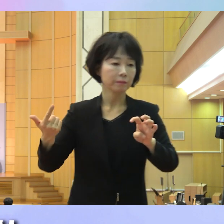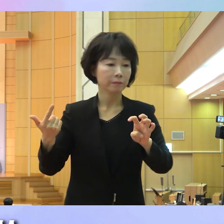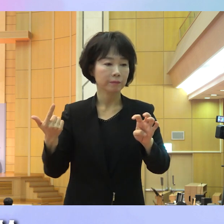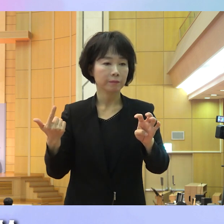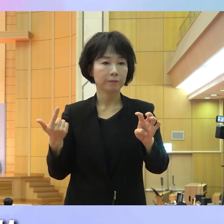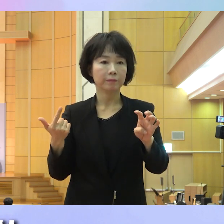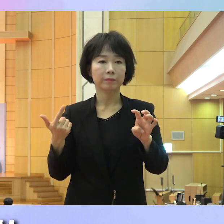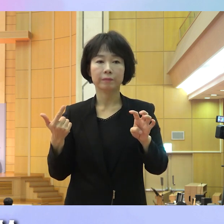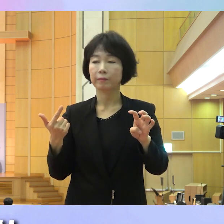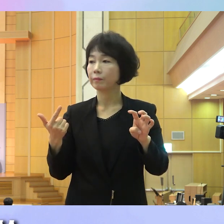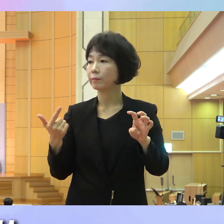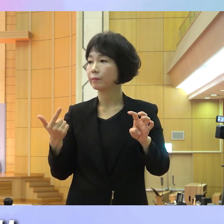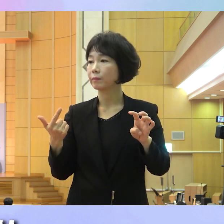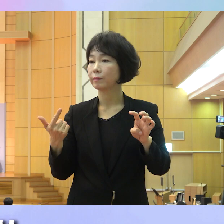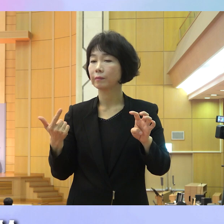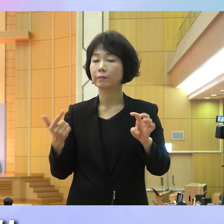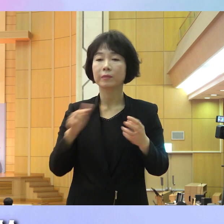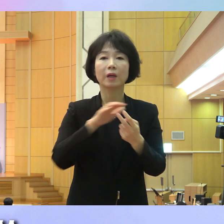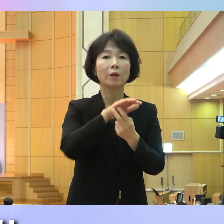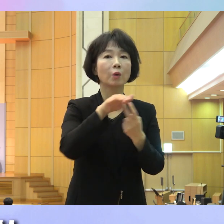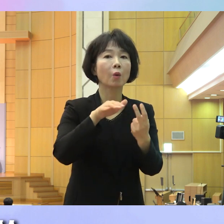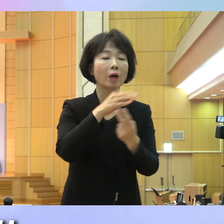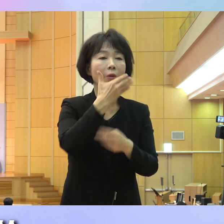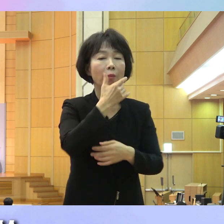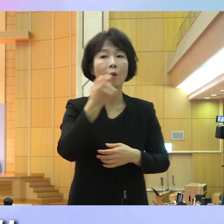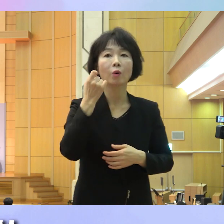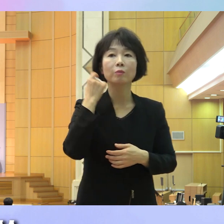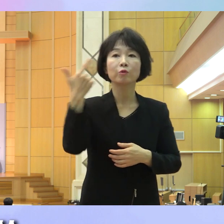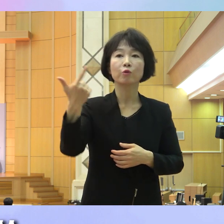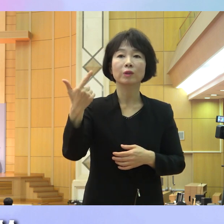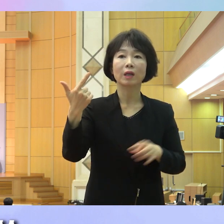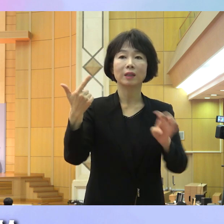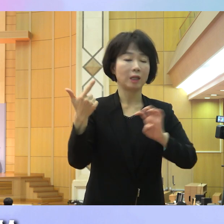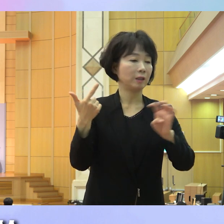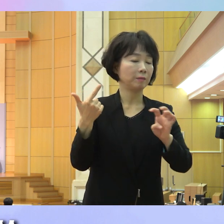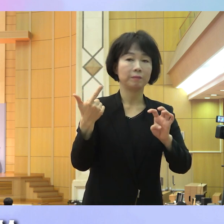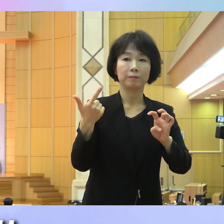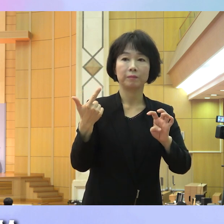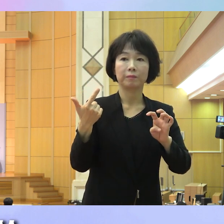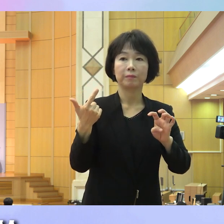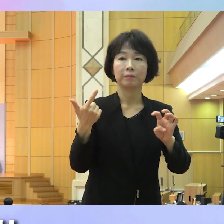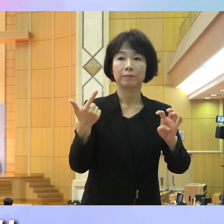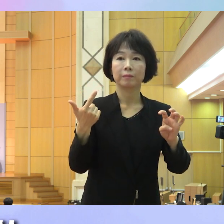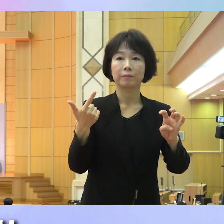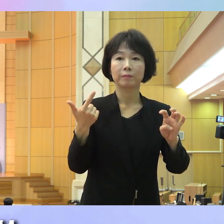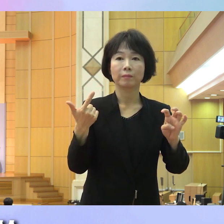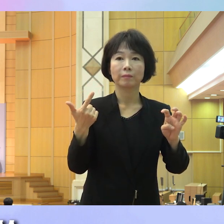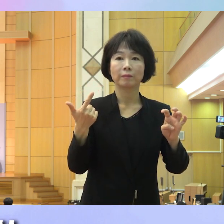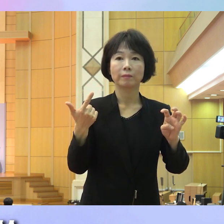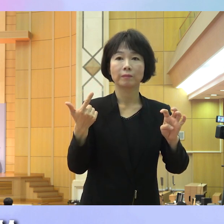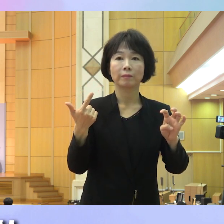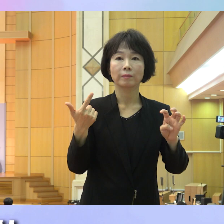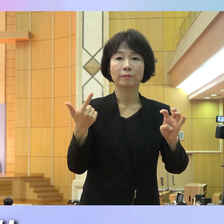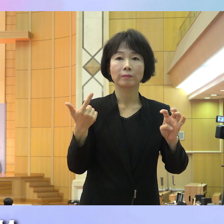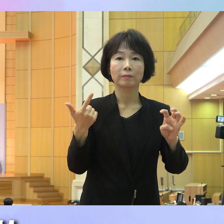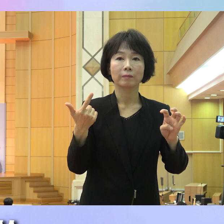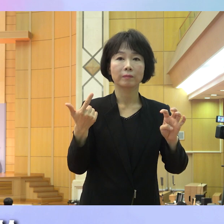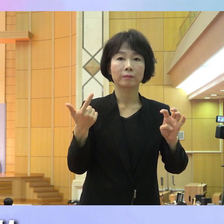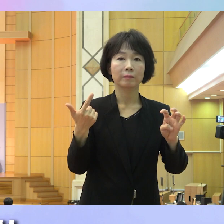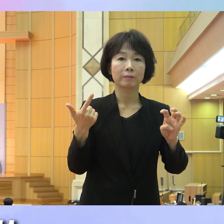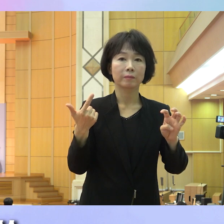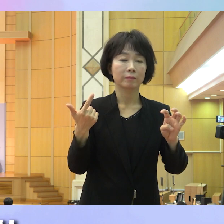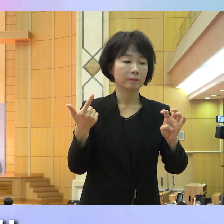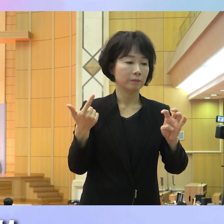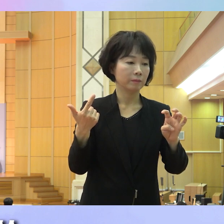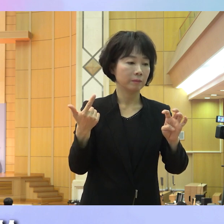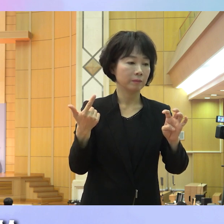행하라. 그리고 하나님이 하라고 하는 그 일을 온전히 이루어라.